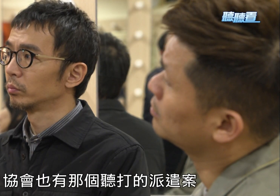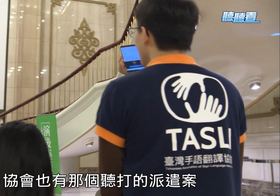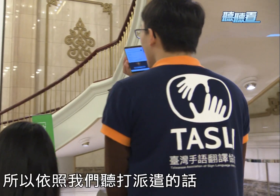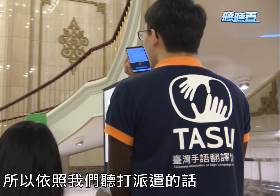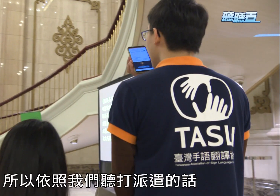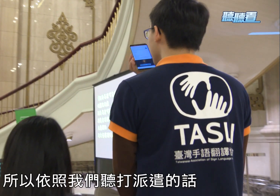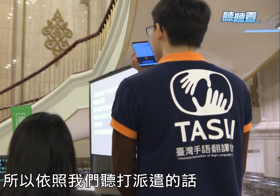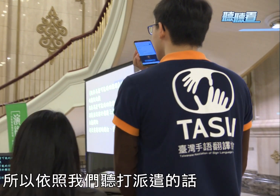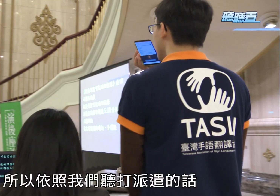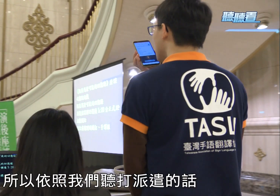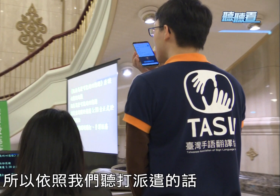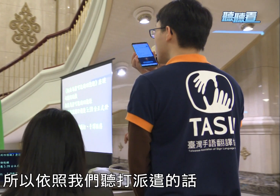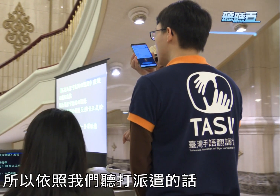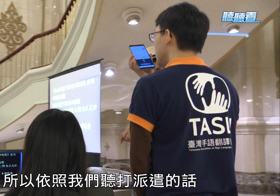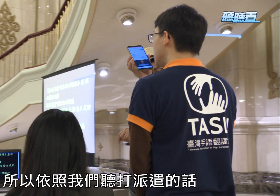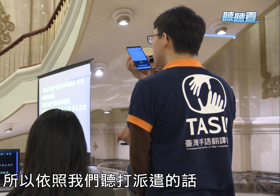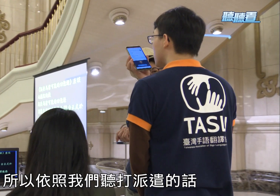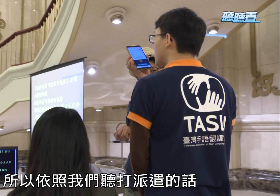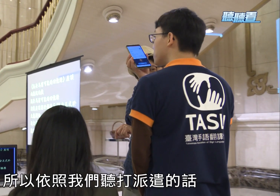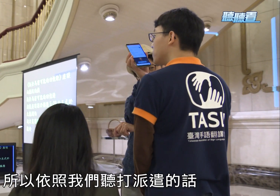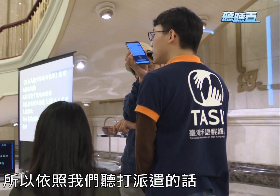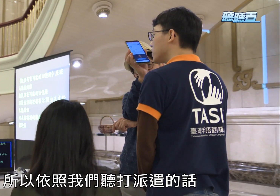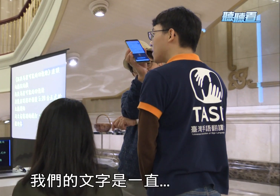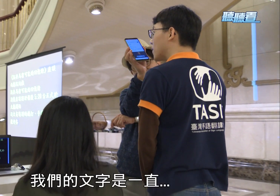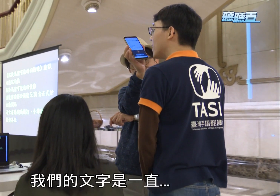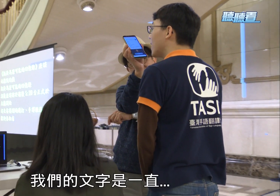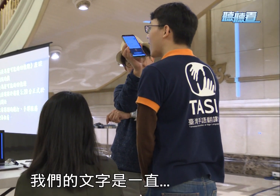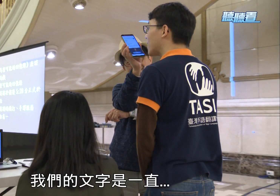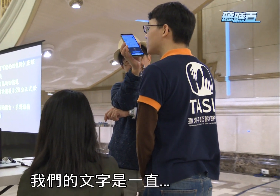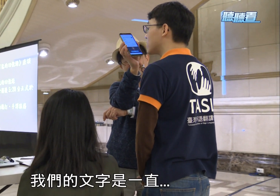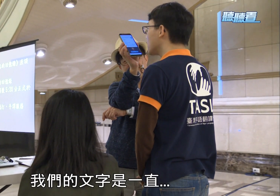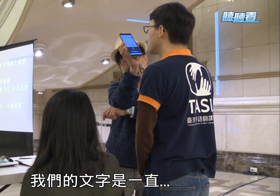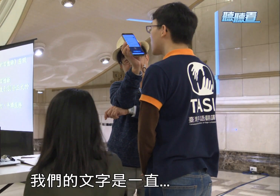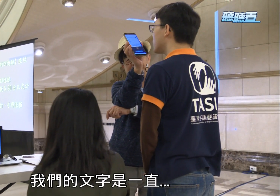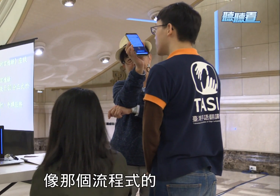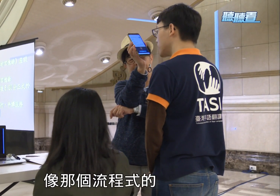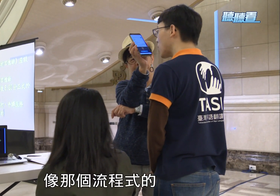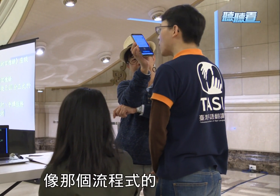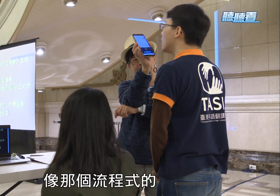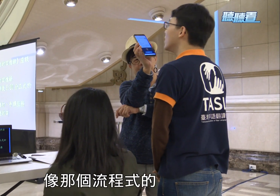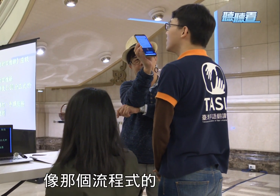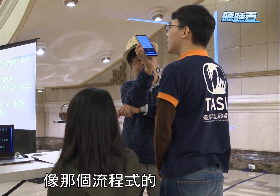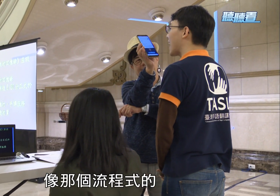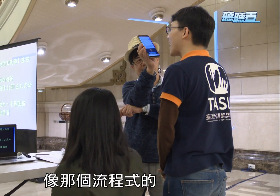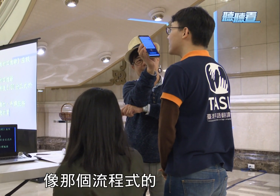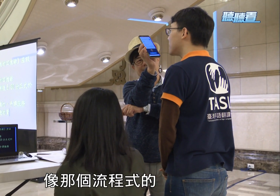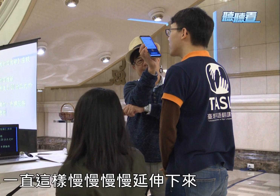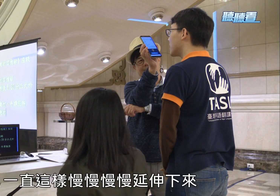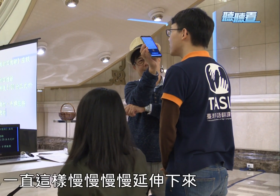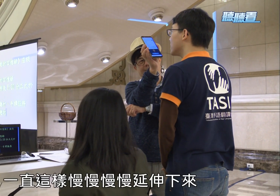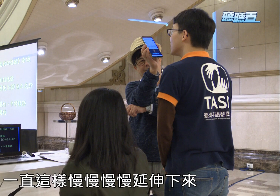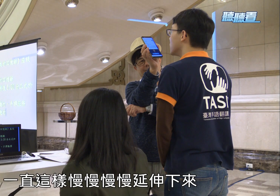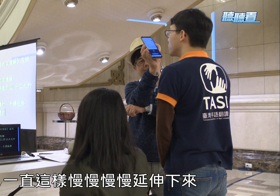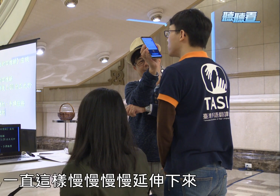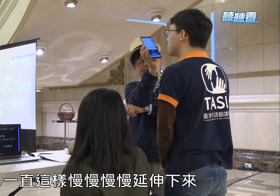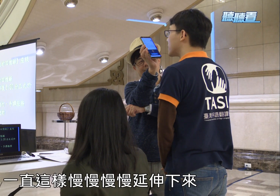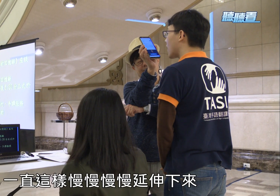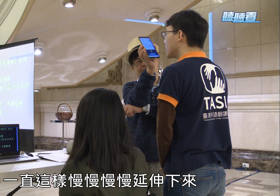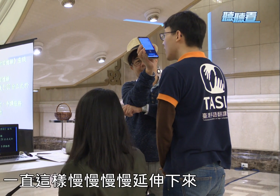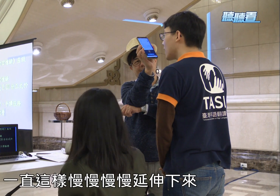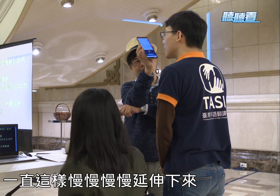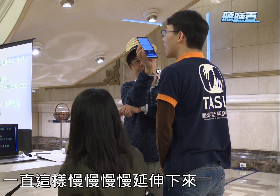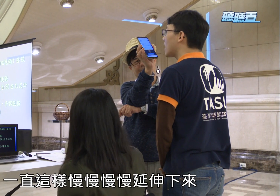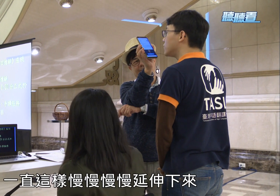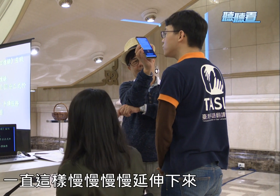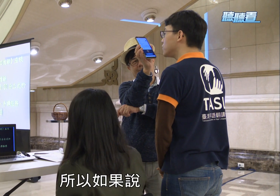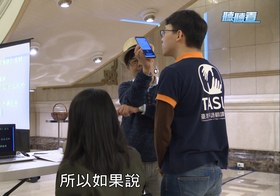案啊，所以依照我们听打派遣的话，我们的文字是一直像那个流程似的，一直这样慢慢慢慢延